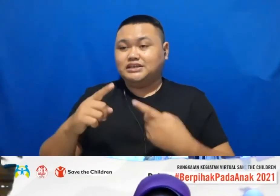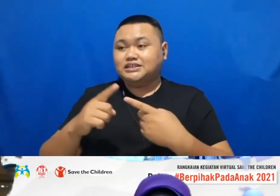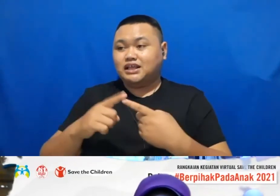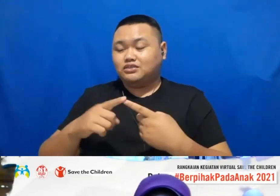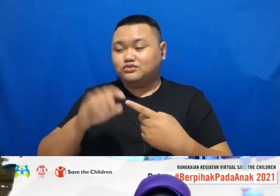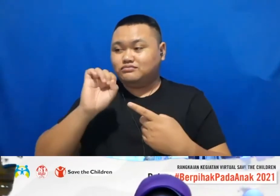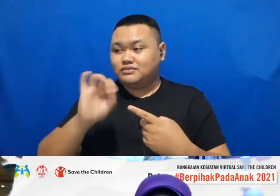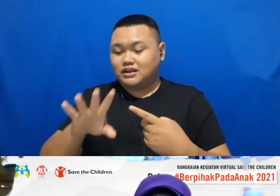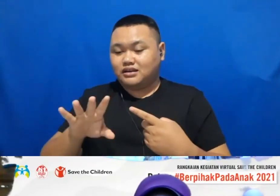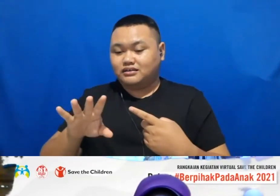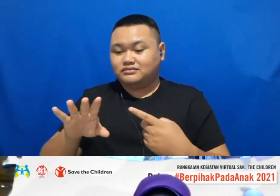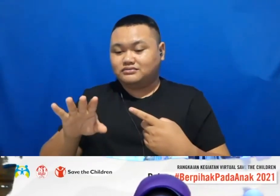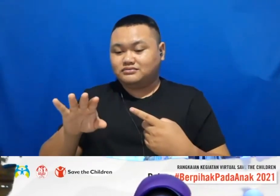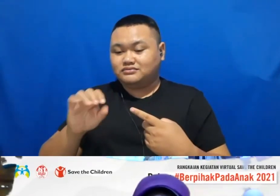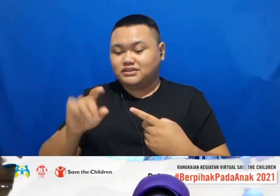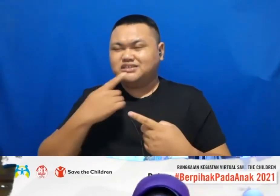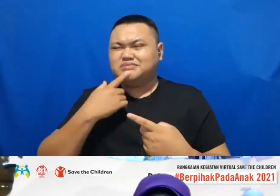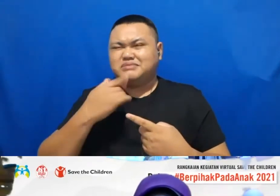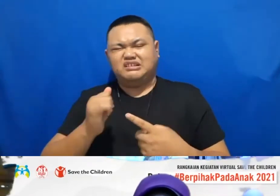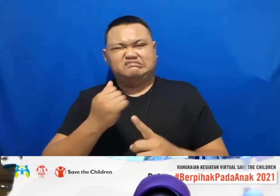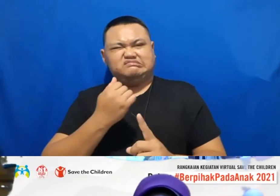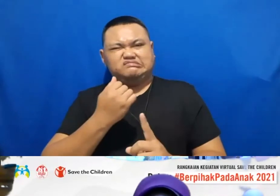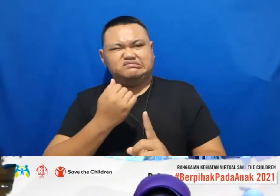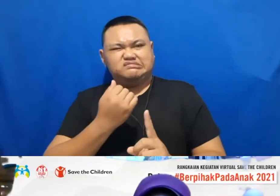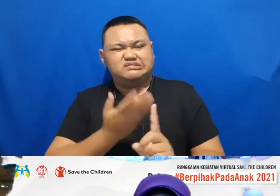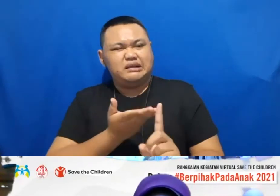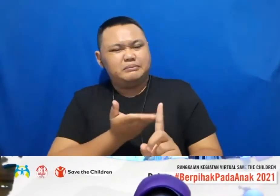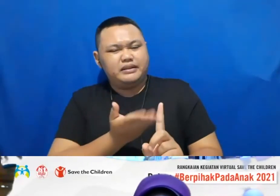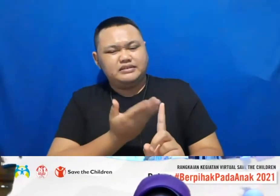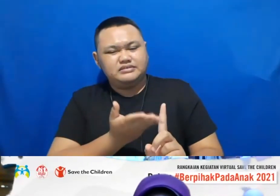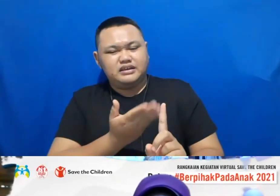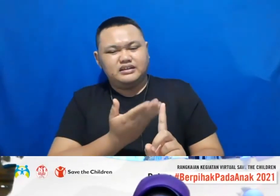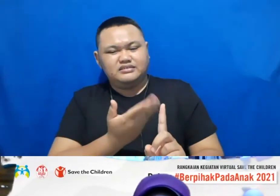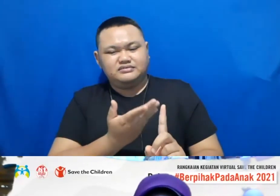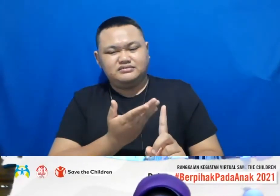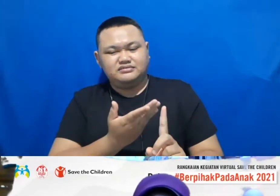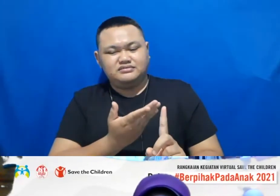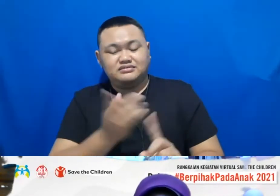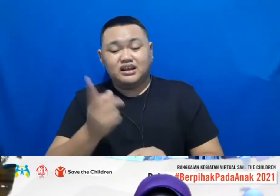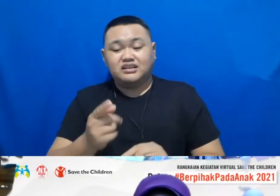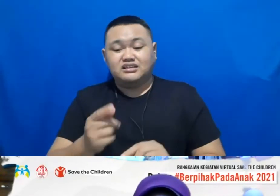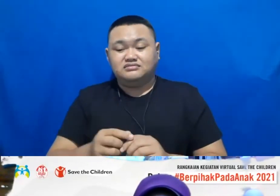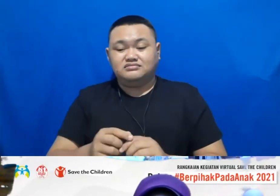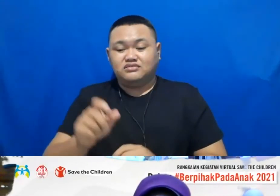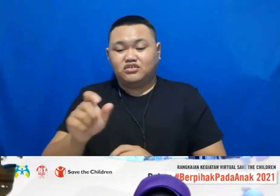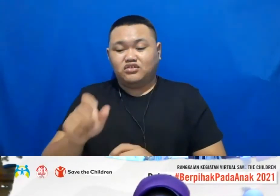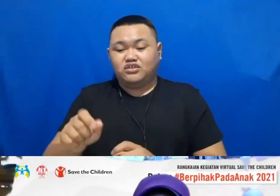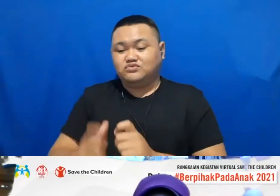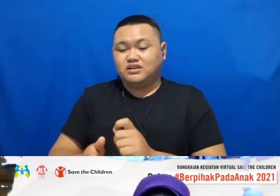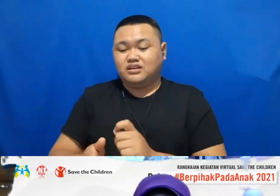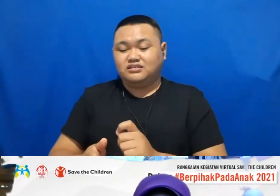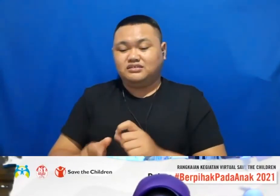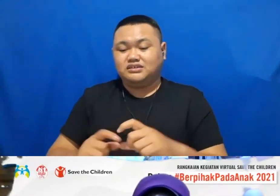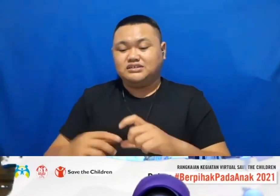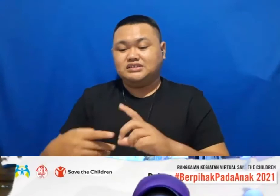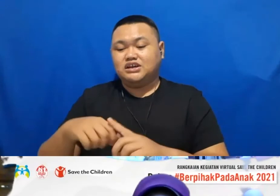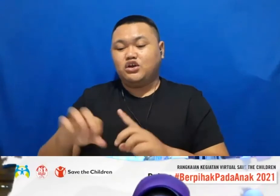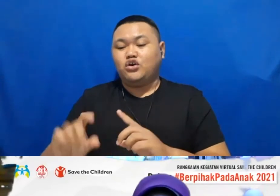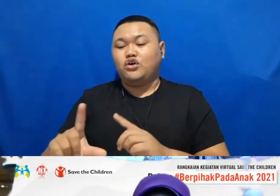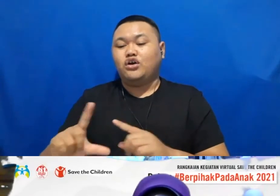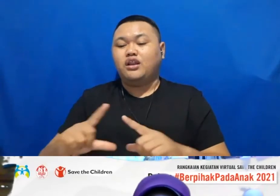gender. Nah, terkait dengan manfaat dan dukungan langsung, alhamdulillah selama ini kami mendapat pendampingan